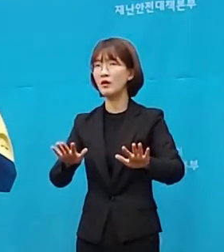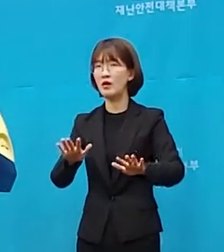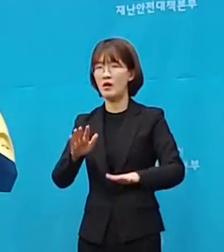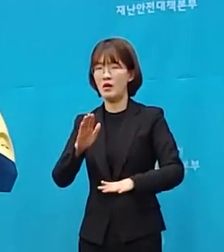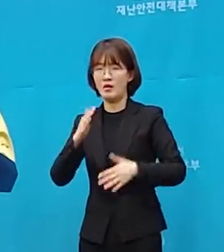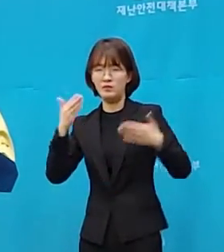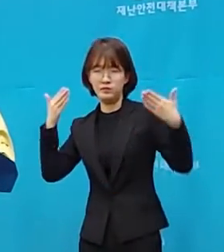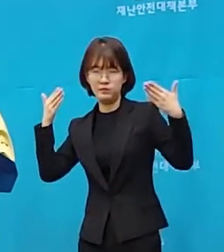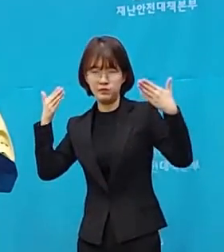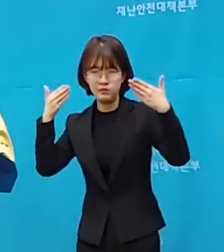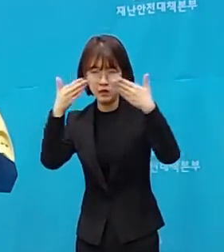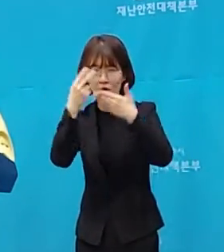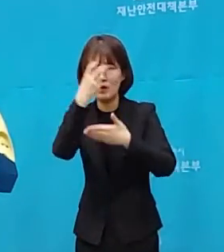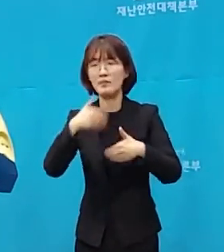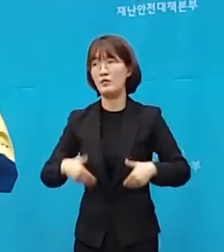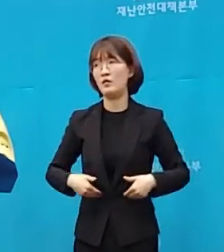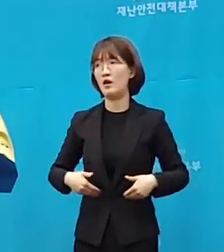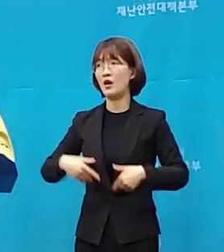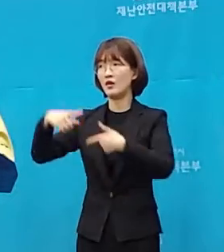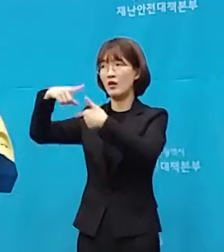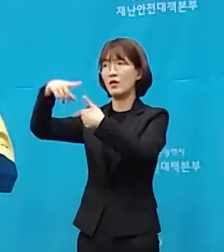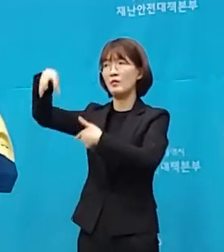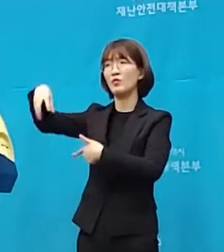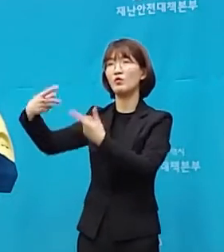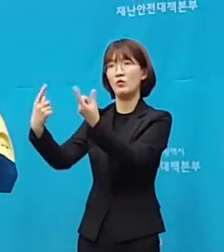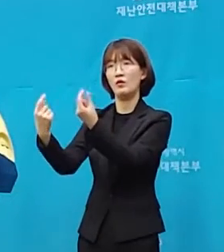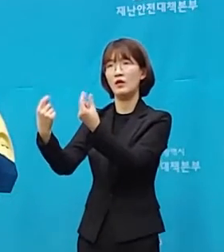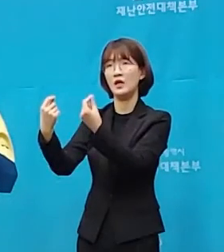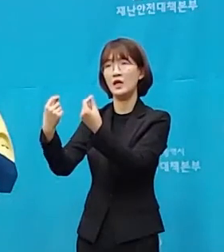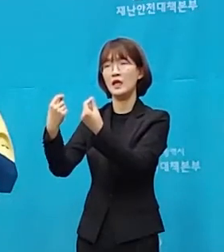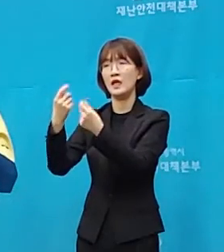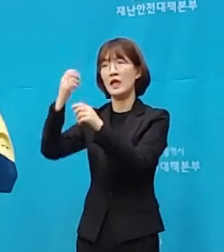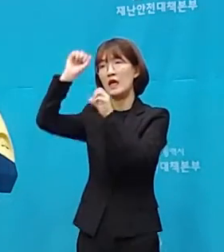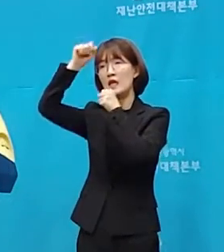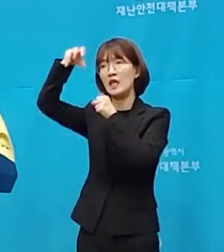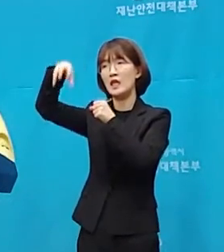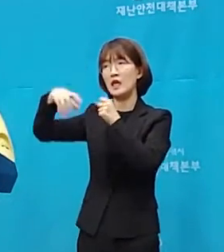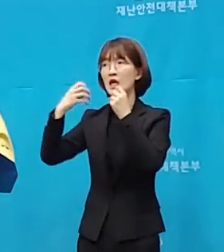될 것 같은데 경남 같은 경우에도 이탈리아 여행 신혼여행 다녀온